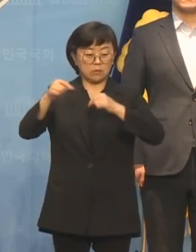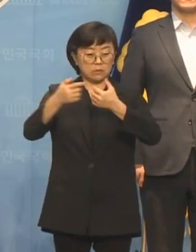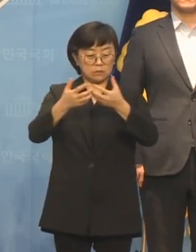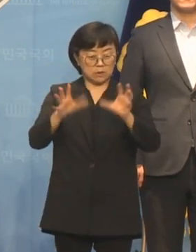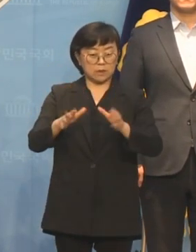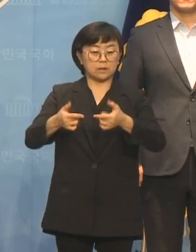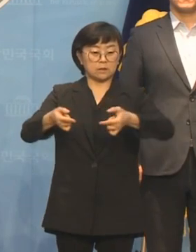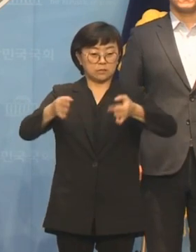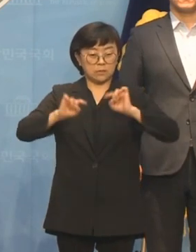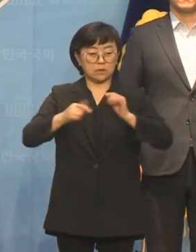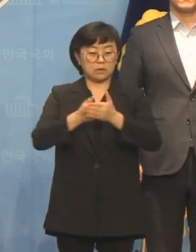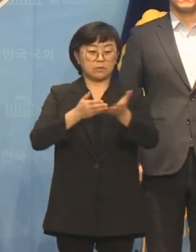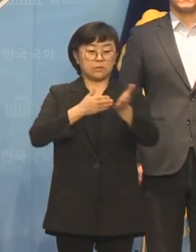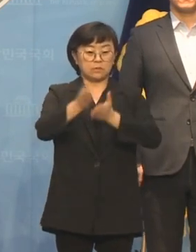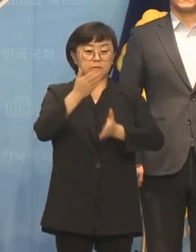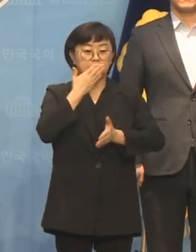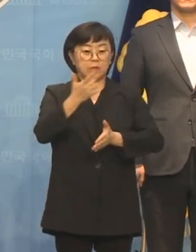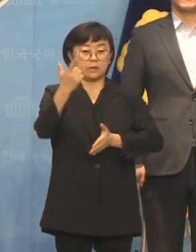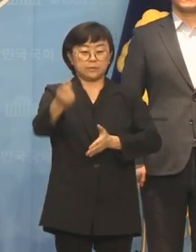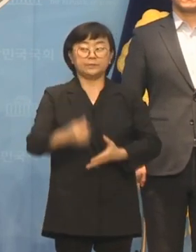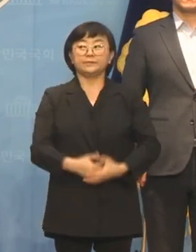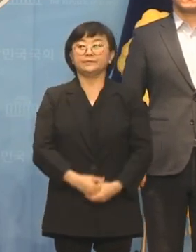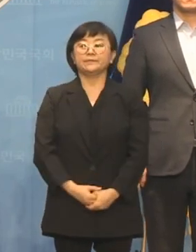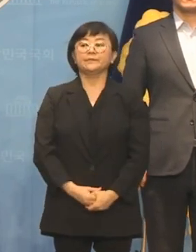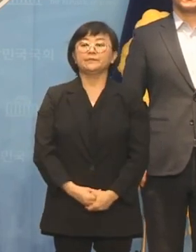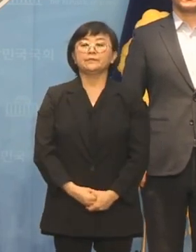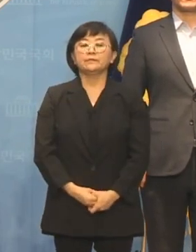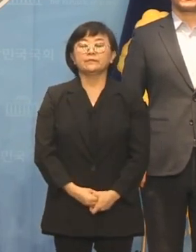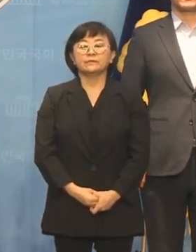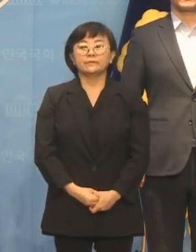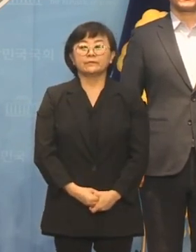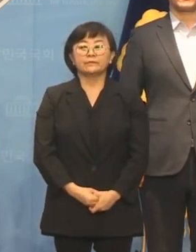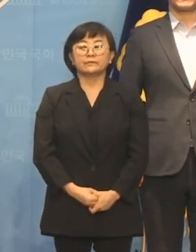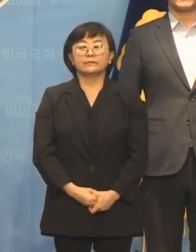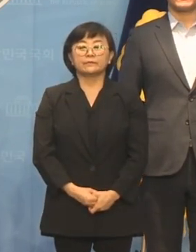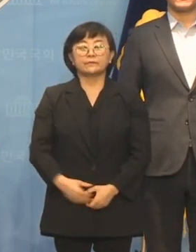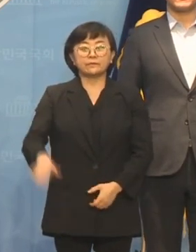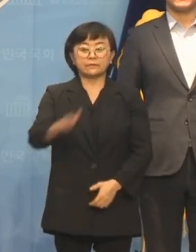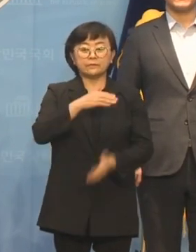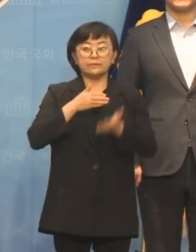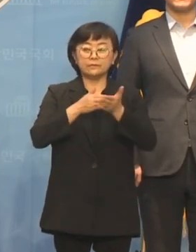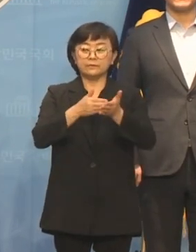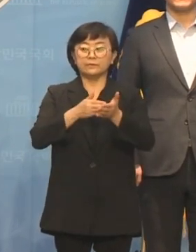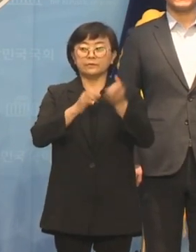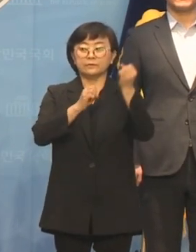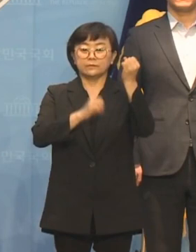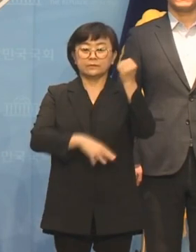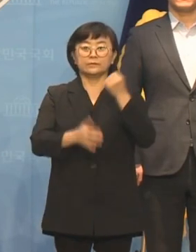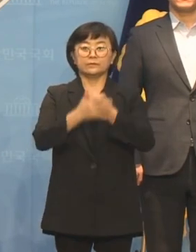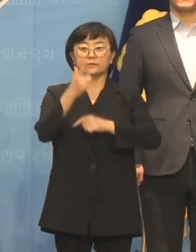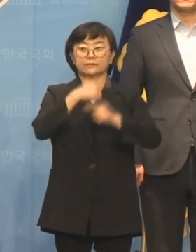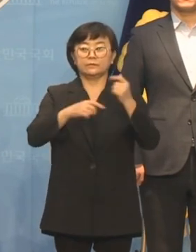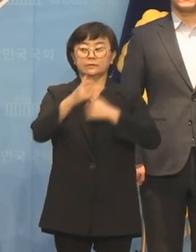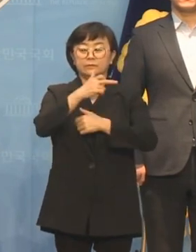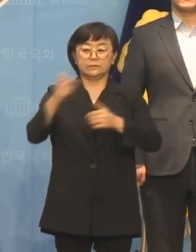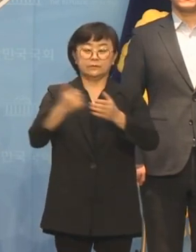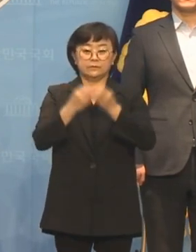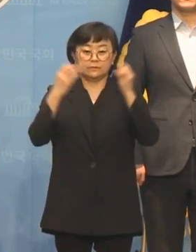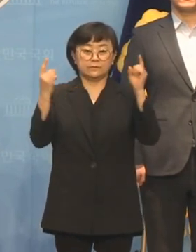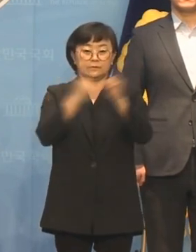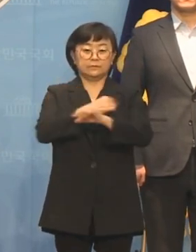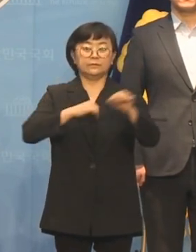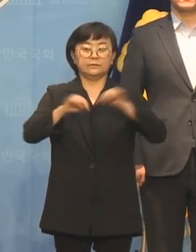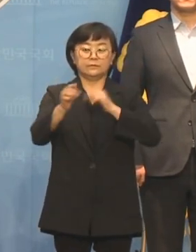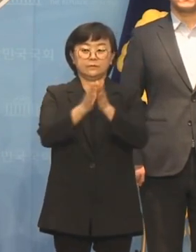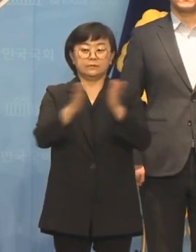때 돌파구를 찾을 수 있을 것입니다. 저희의 제안을 발판으로 더 큰 개혁정치를